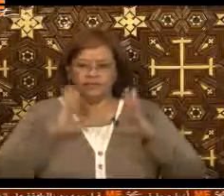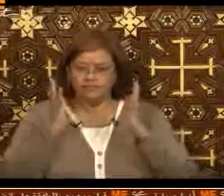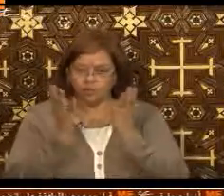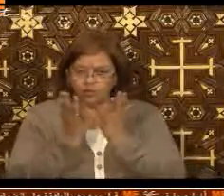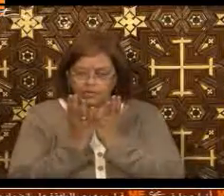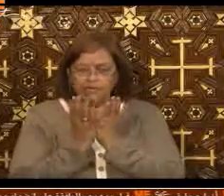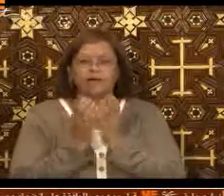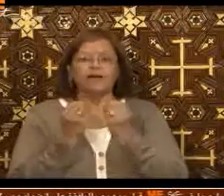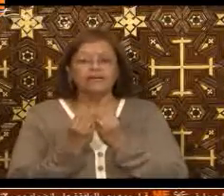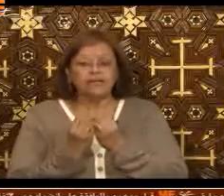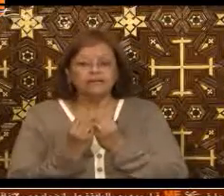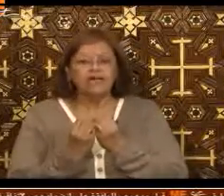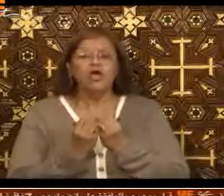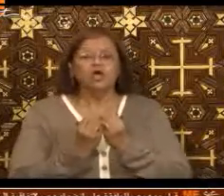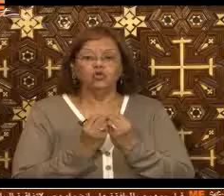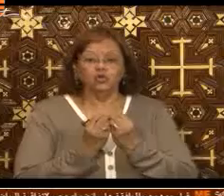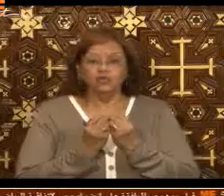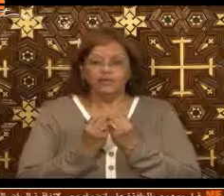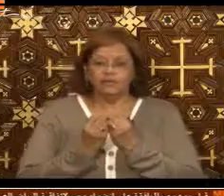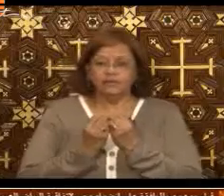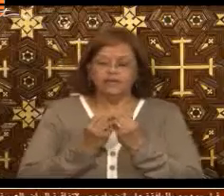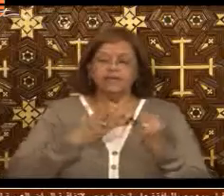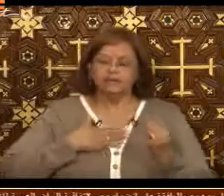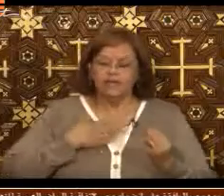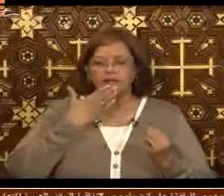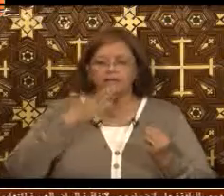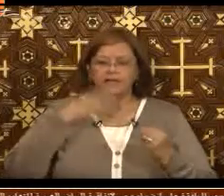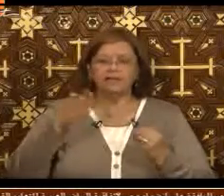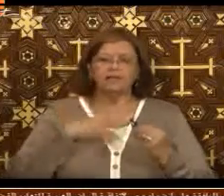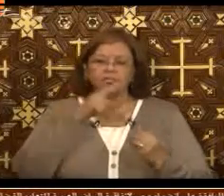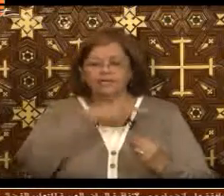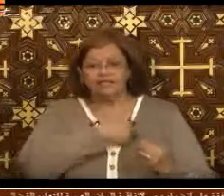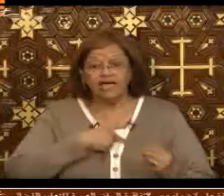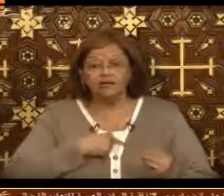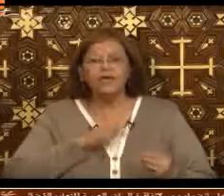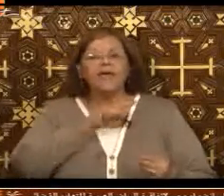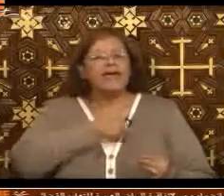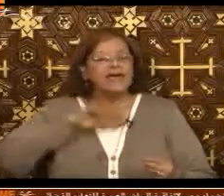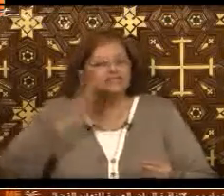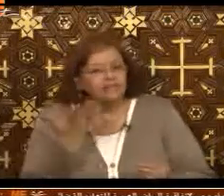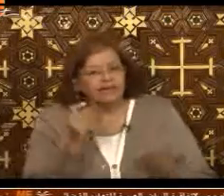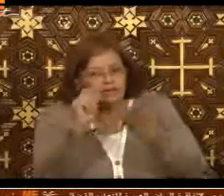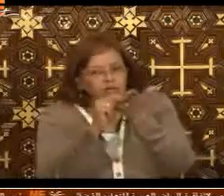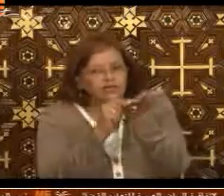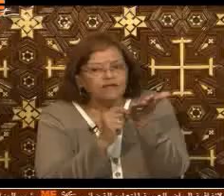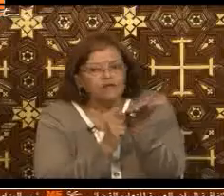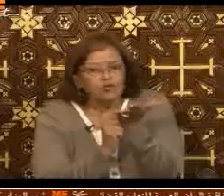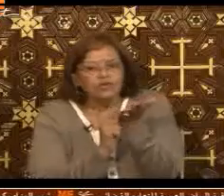كده كلنا مع بعض خدنا الحروف الأبجدية اللي هي ألف ب اللي ممكن أسأله اسمك إيه ويكتبهولي